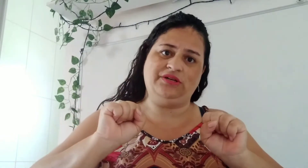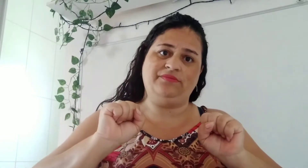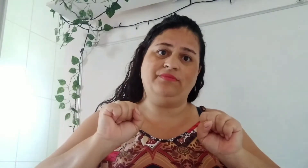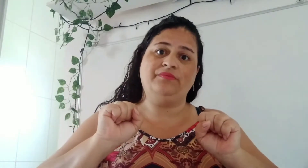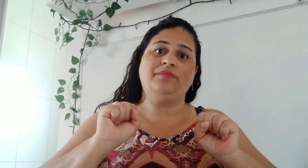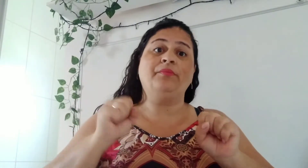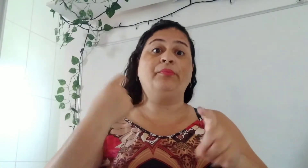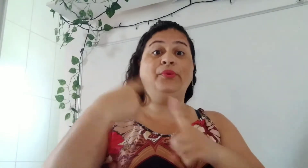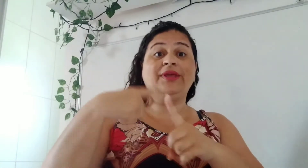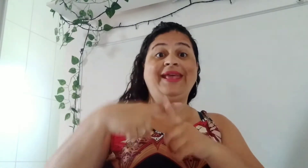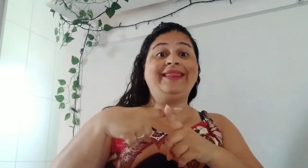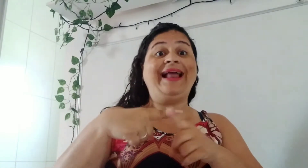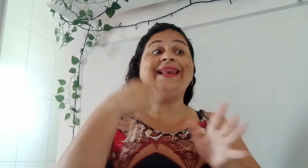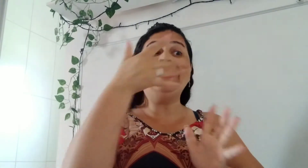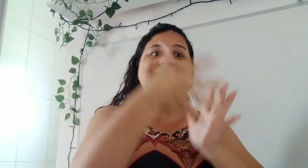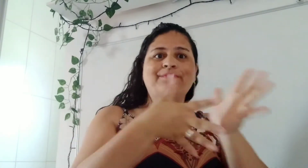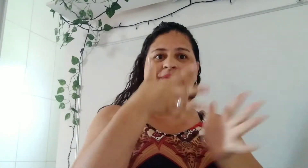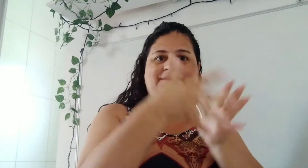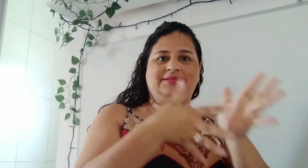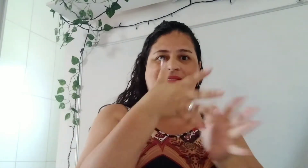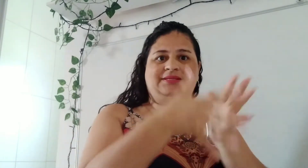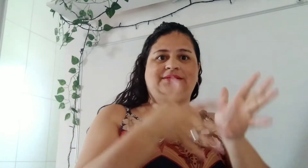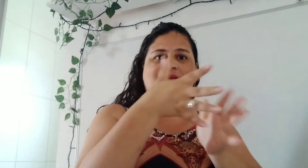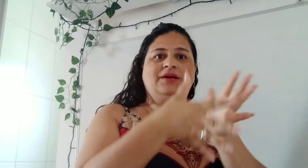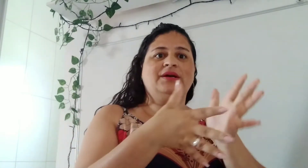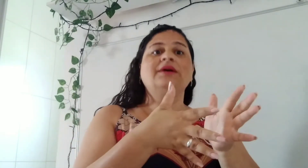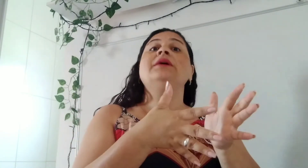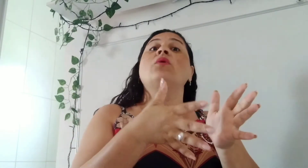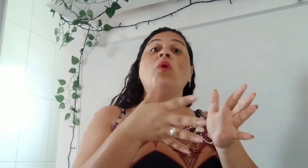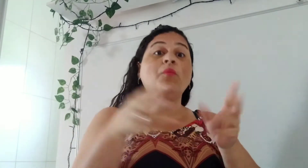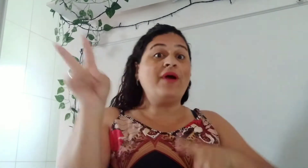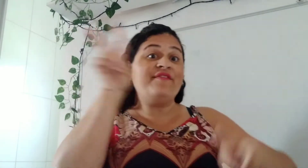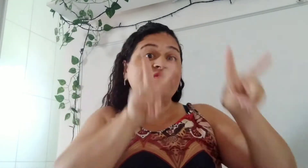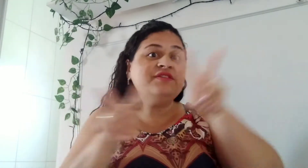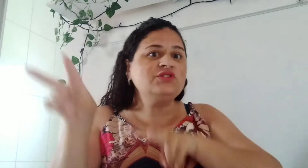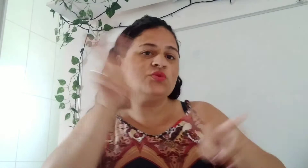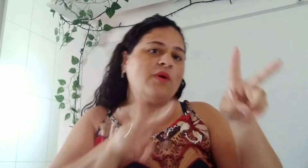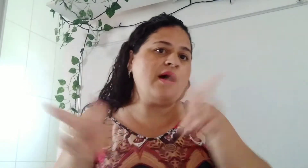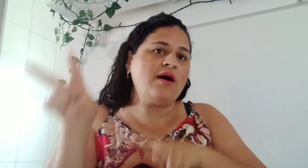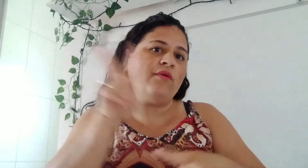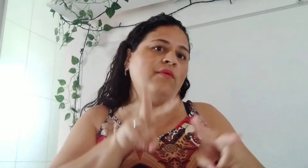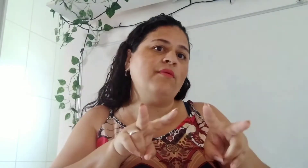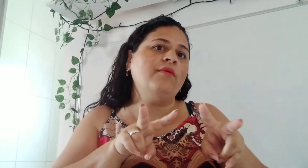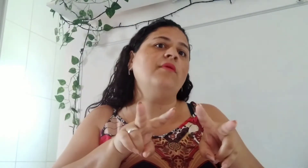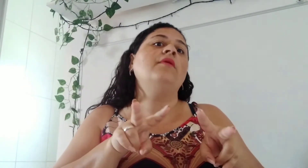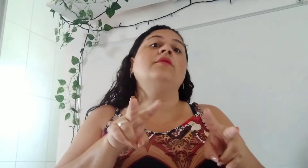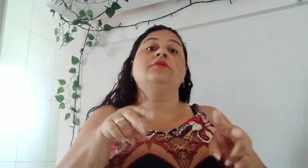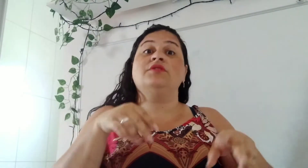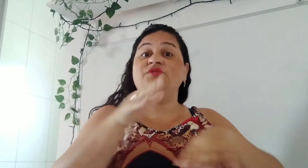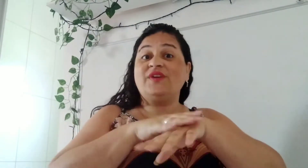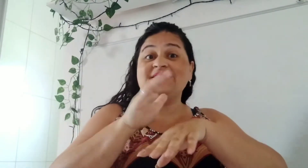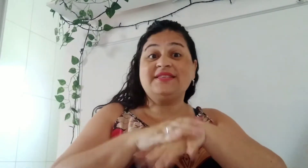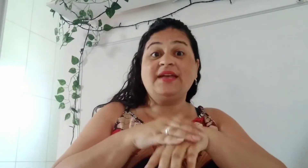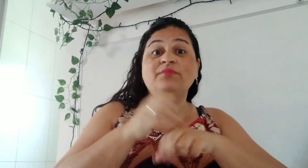linguística, porque na Libras, como é visual, nós fazemos